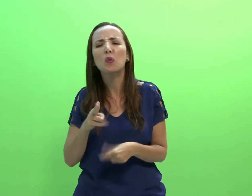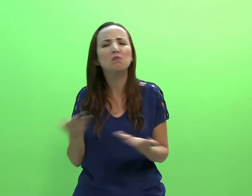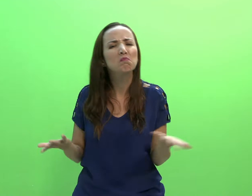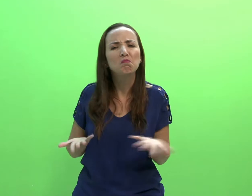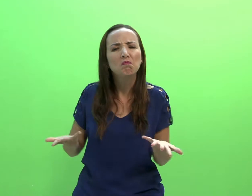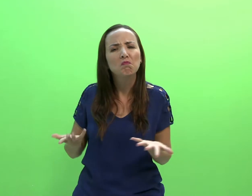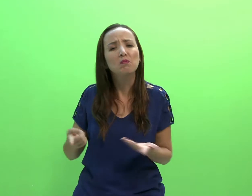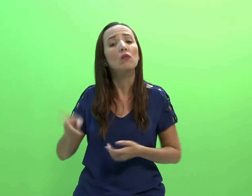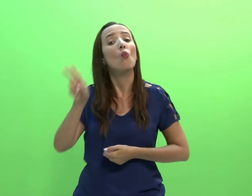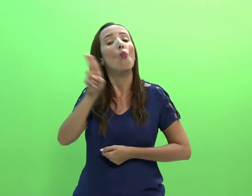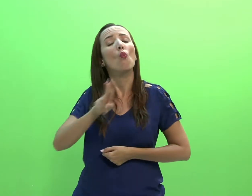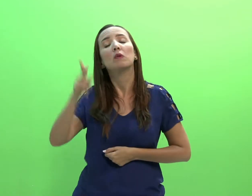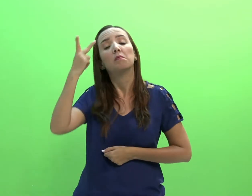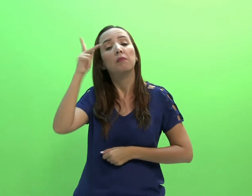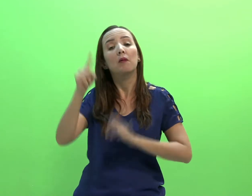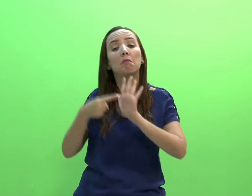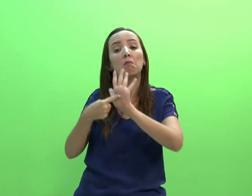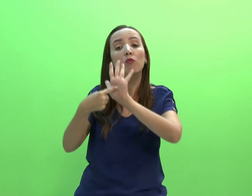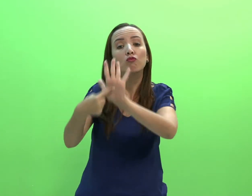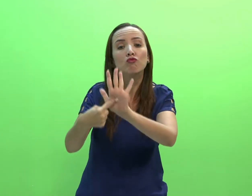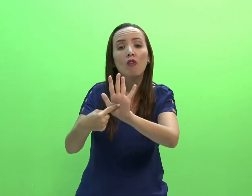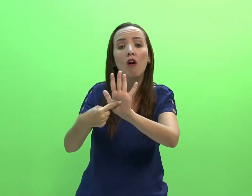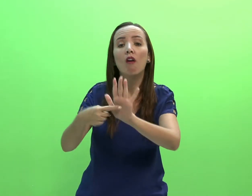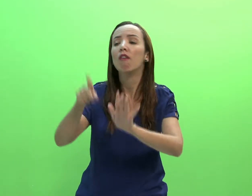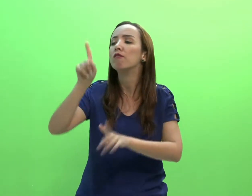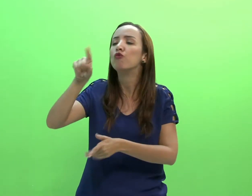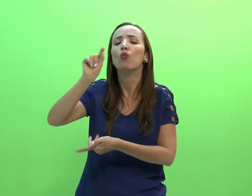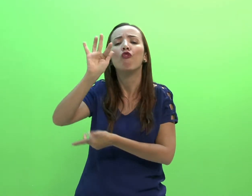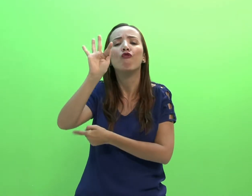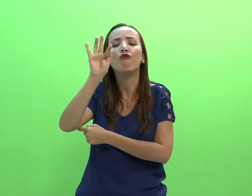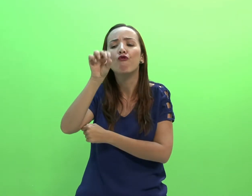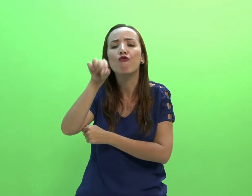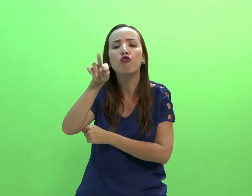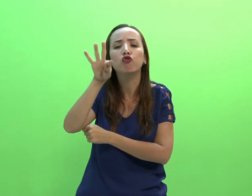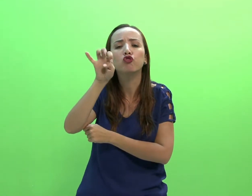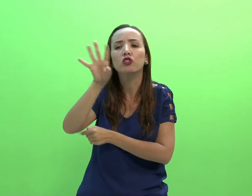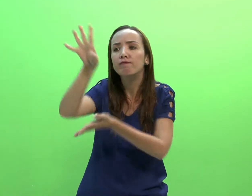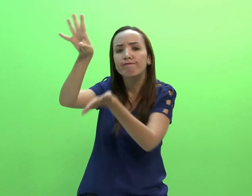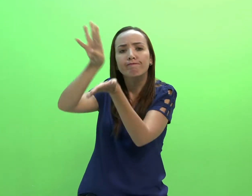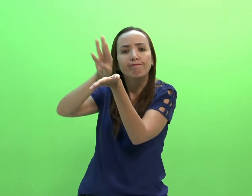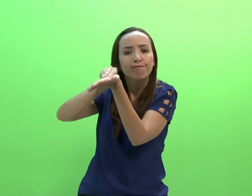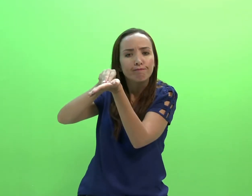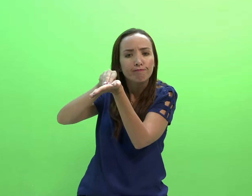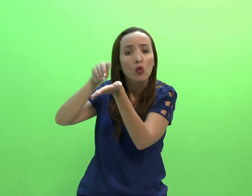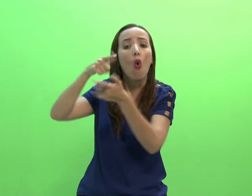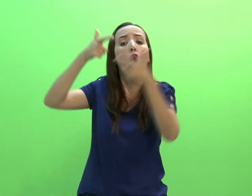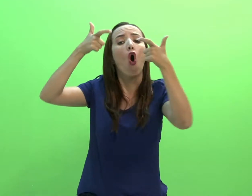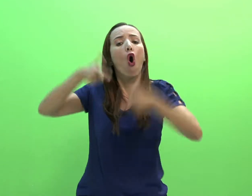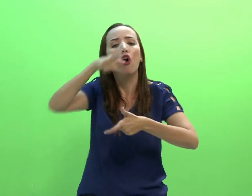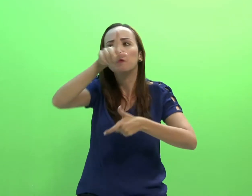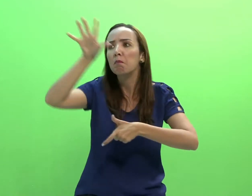Por que utilizar citação? Então, a citação é para